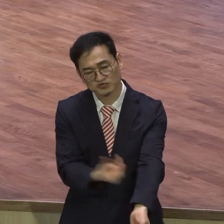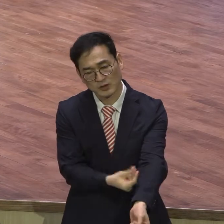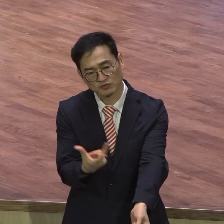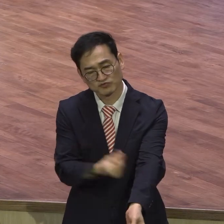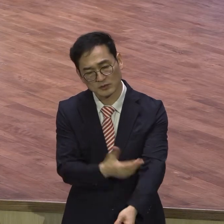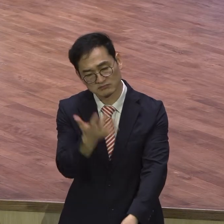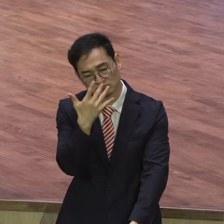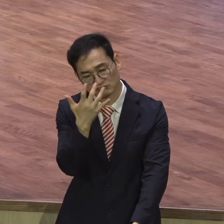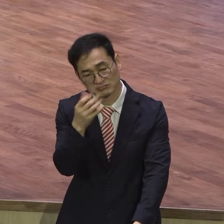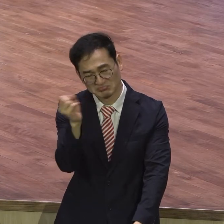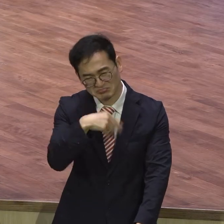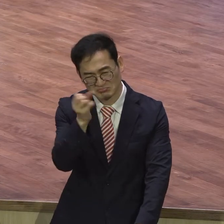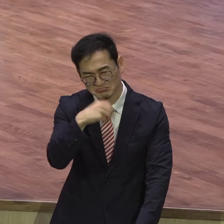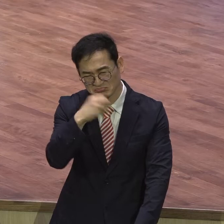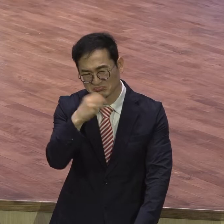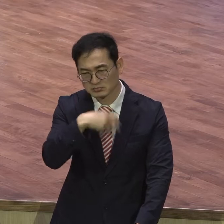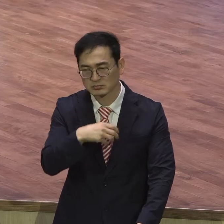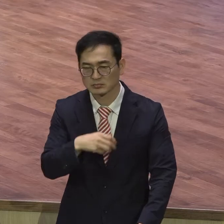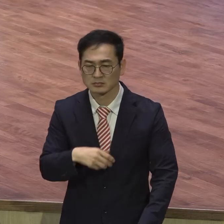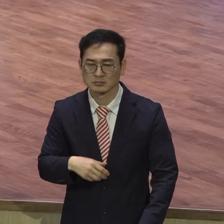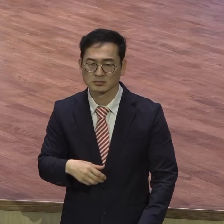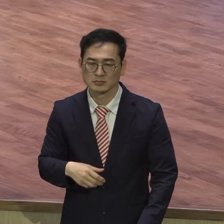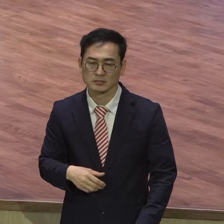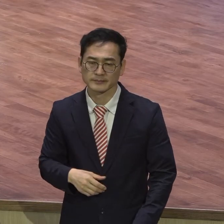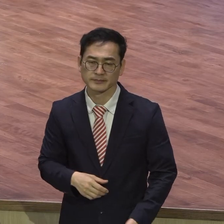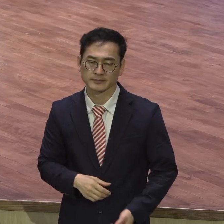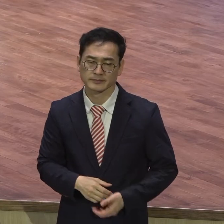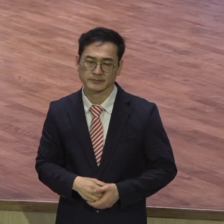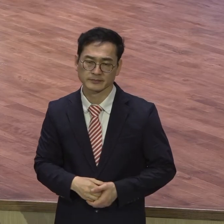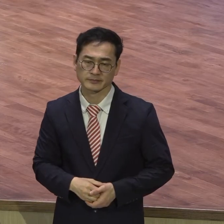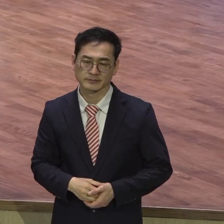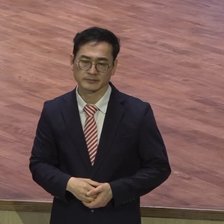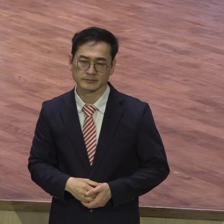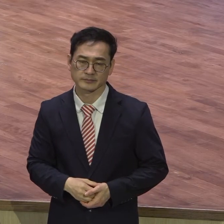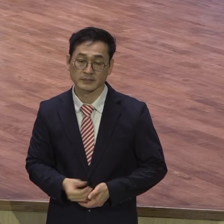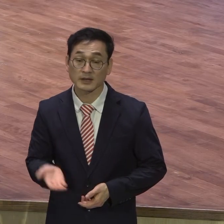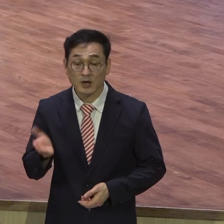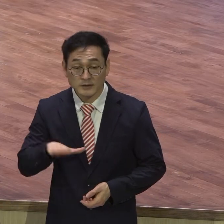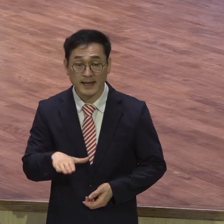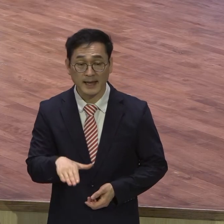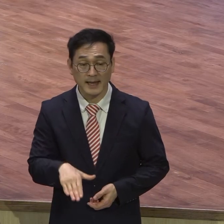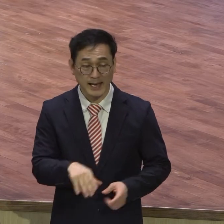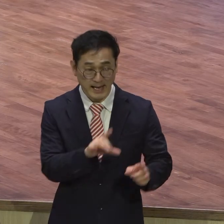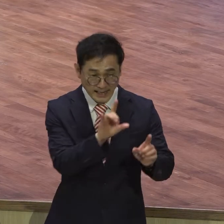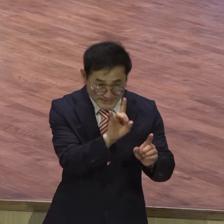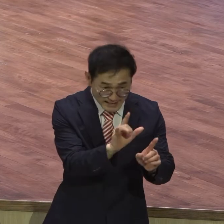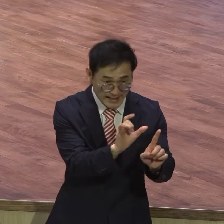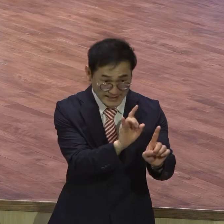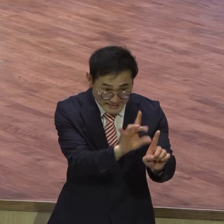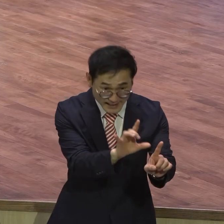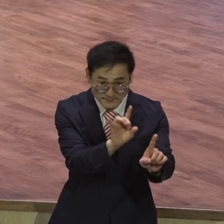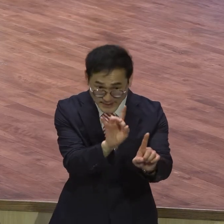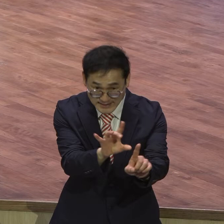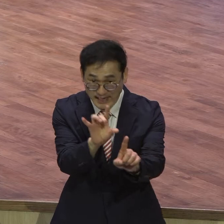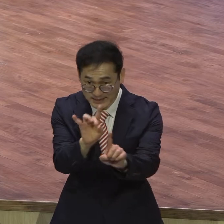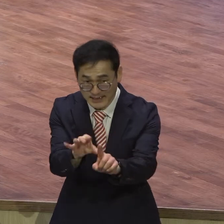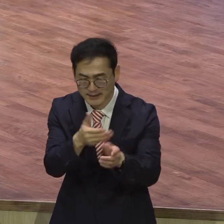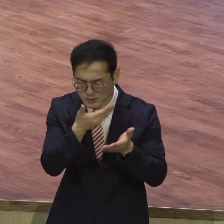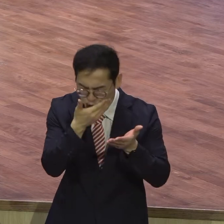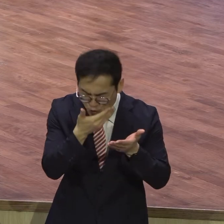형식적으로 대할 수밖에 없게 된다 그러나 그 한 사람 한 사람의 모두가